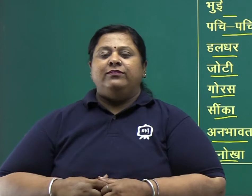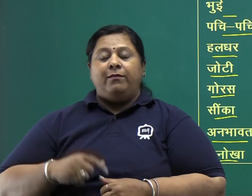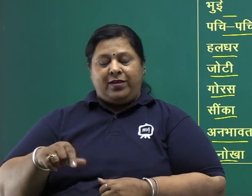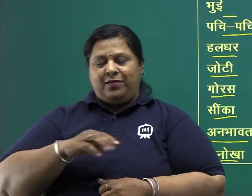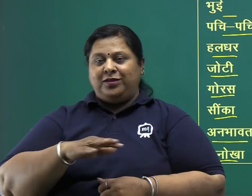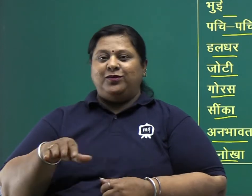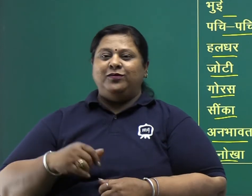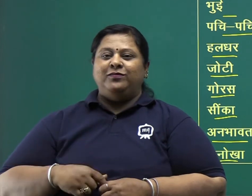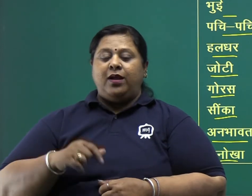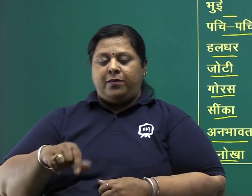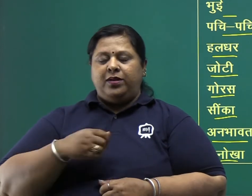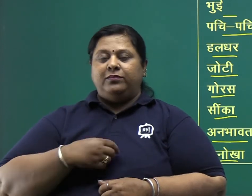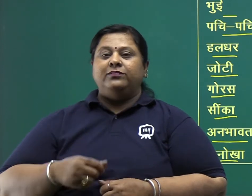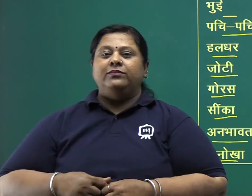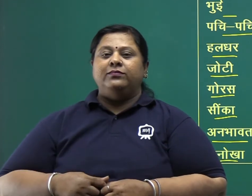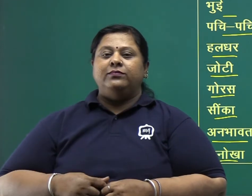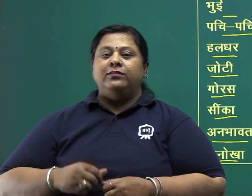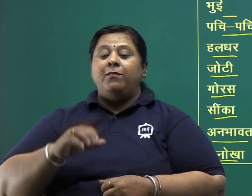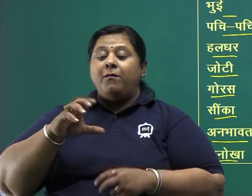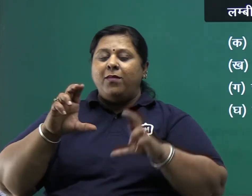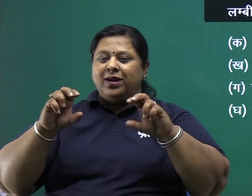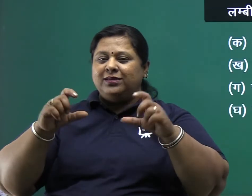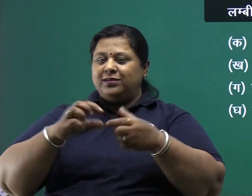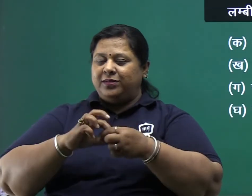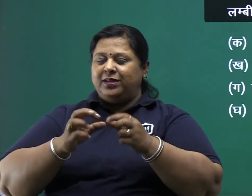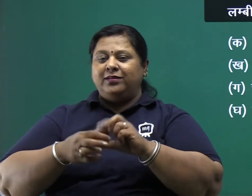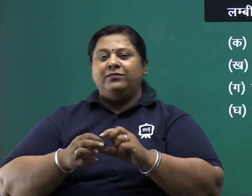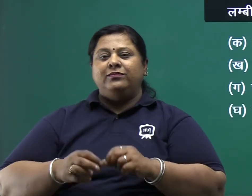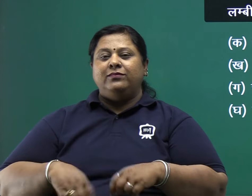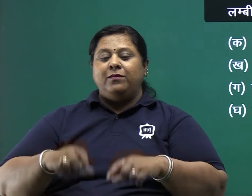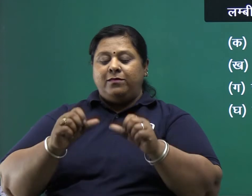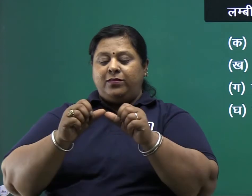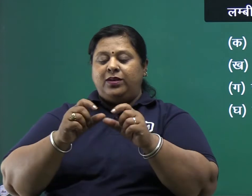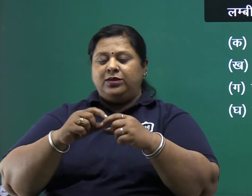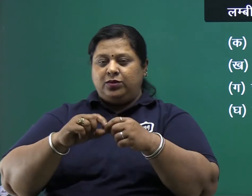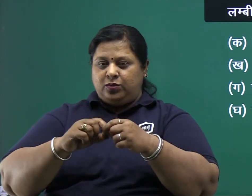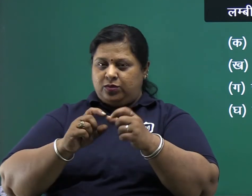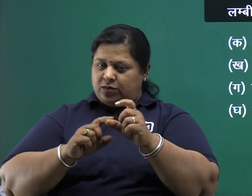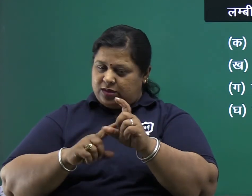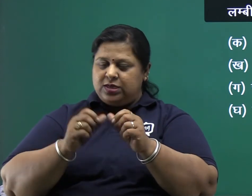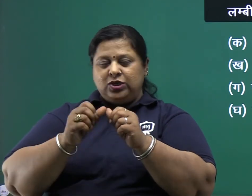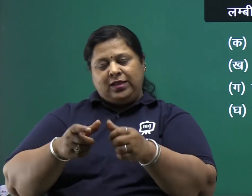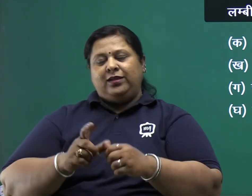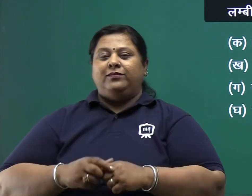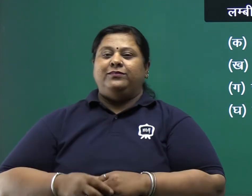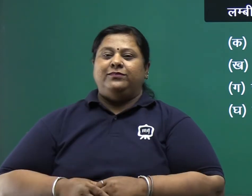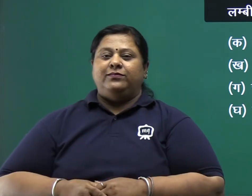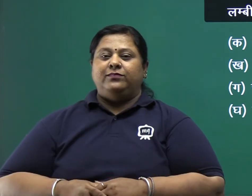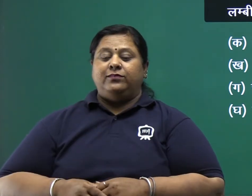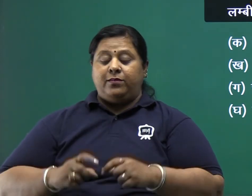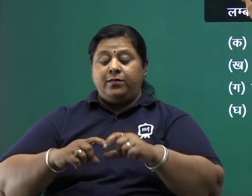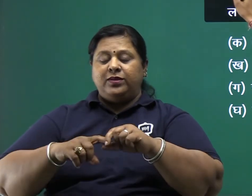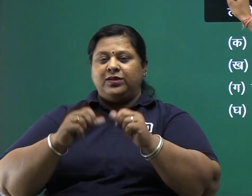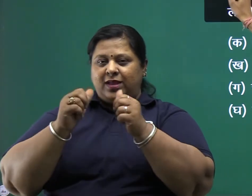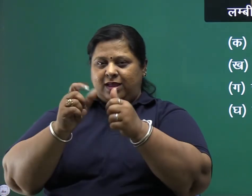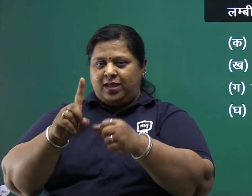प्यारे बच्चों, अब हम पाठ से संबंधित प्रश्नोत्तर जानेंगे। प्रश्न